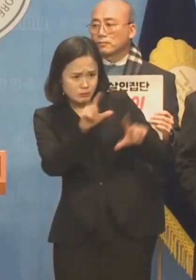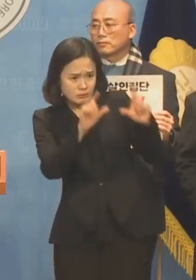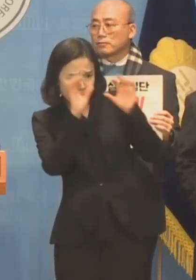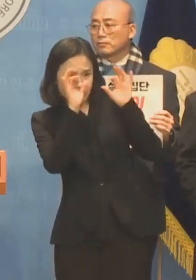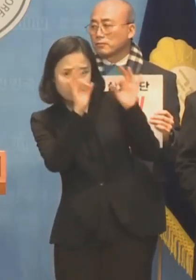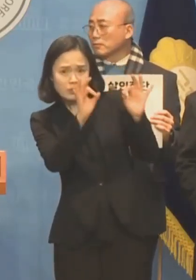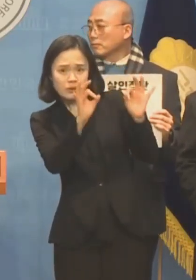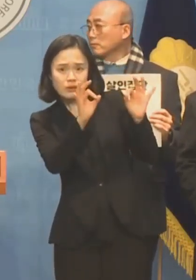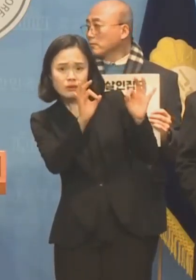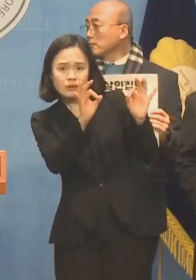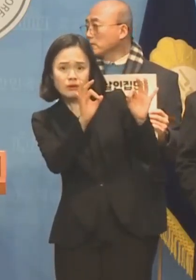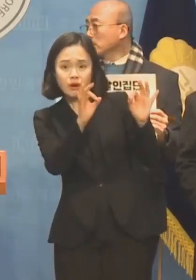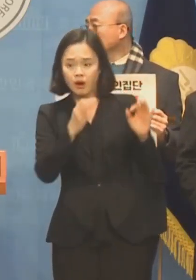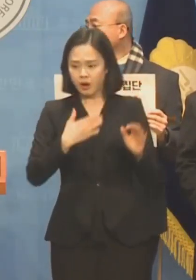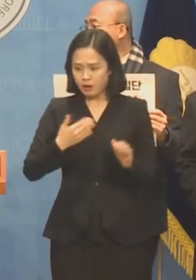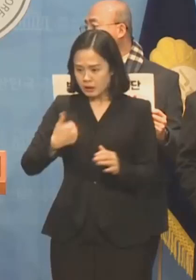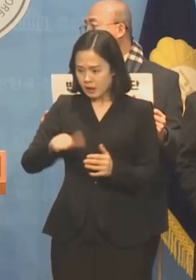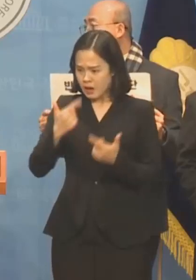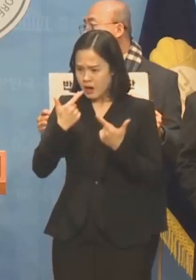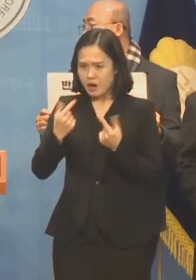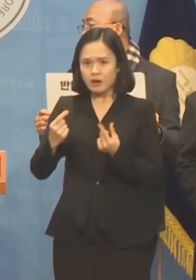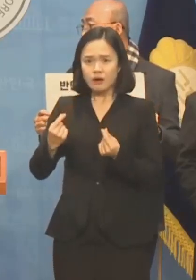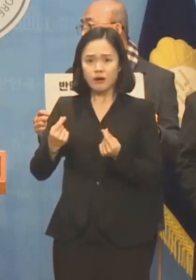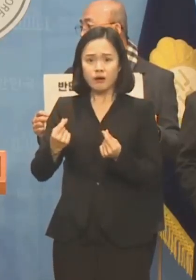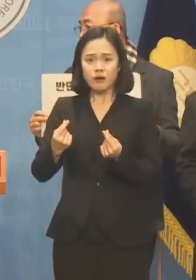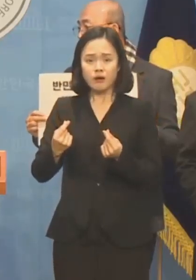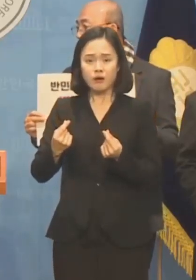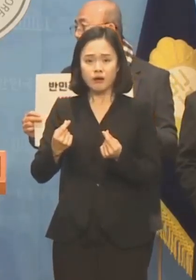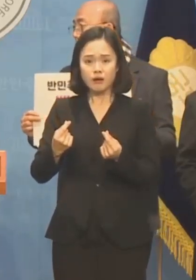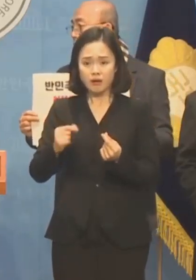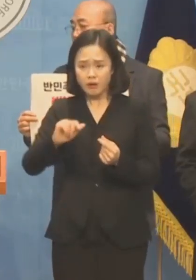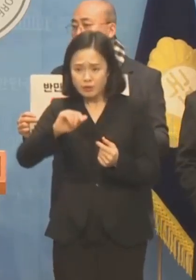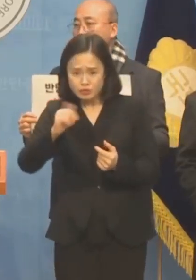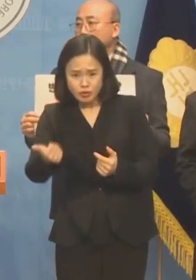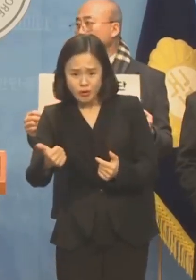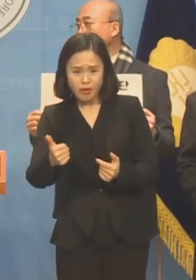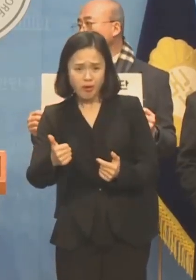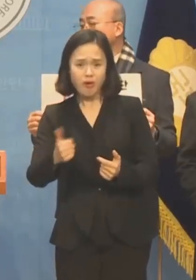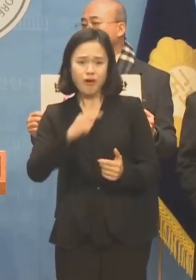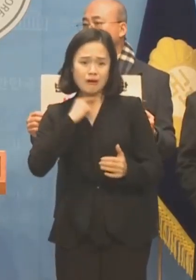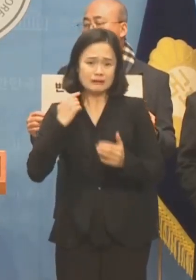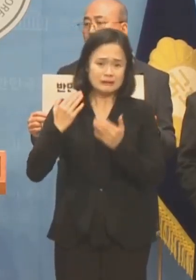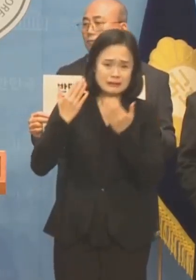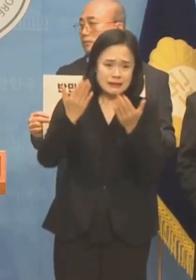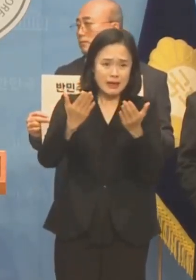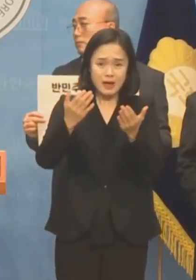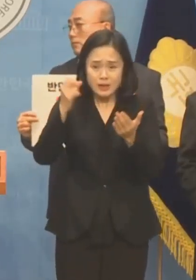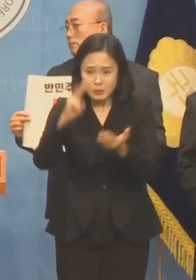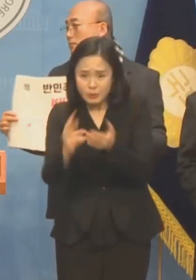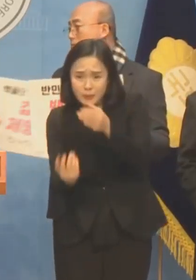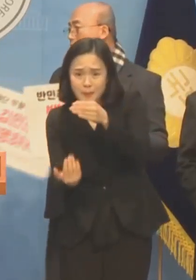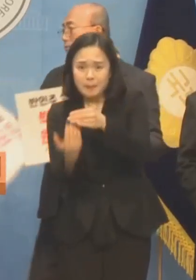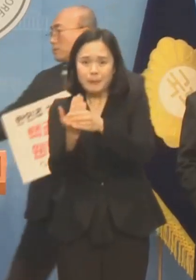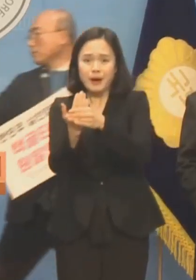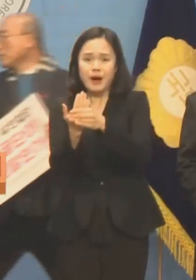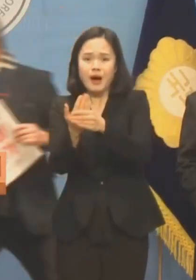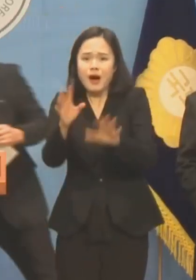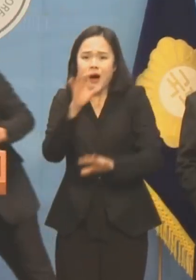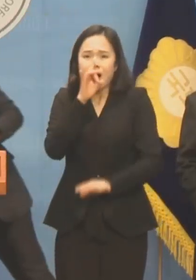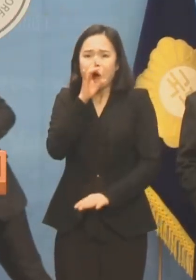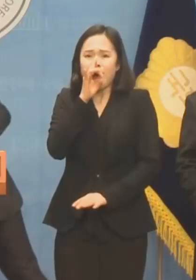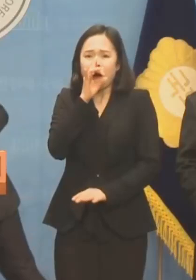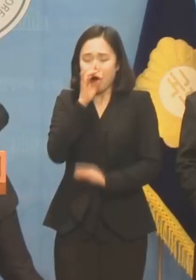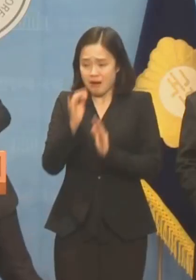다시 경대와 같은 그런 희생이 많이 또 되겠구나 하는 생각에서 우리 가족 회의를